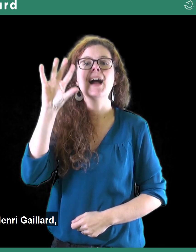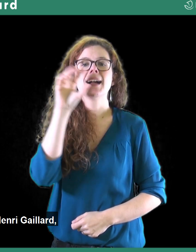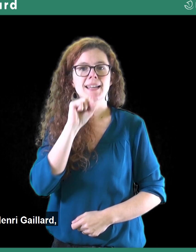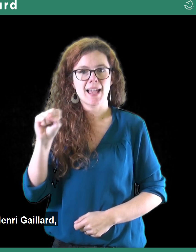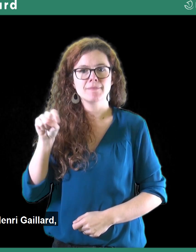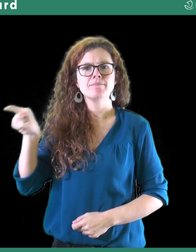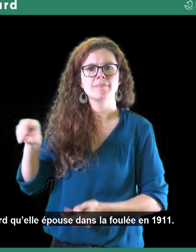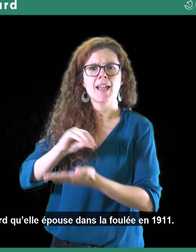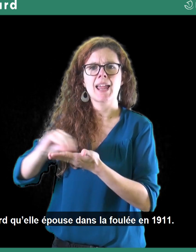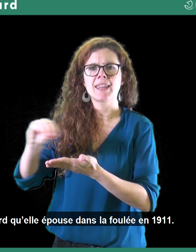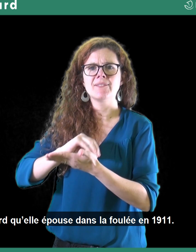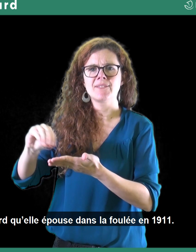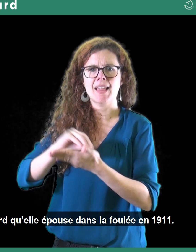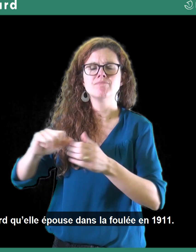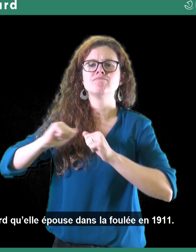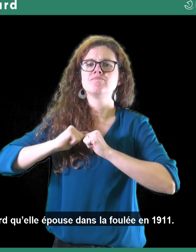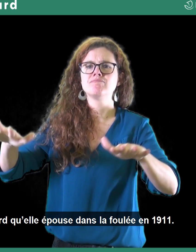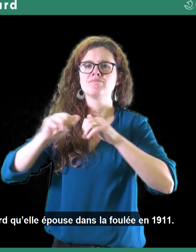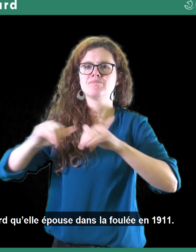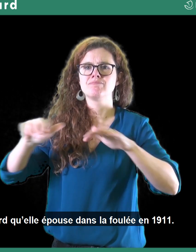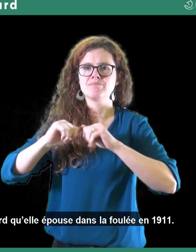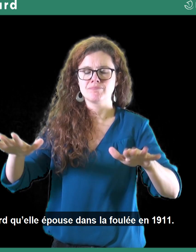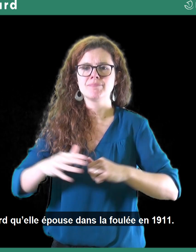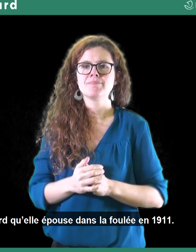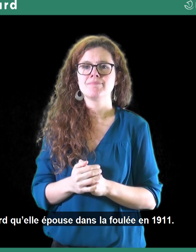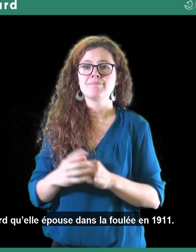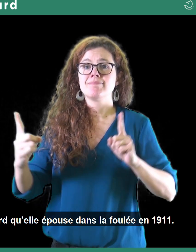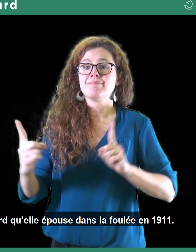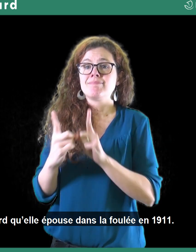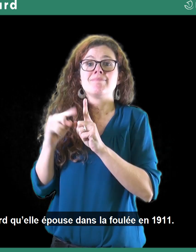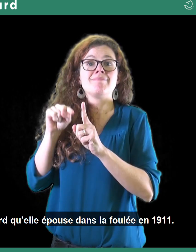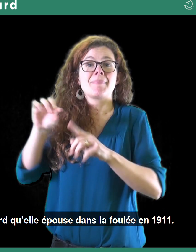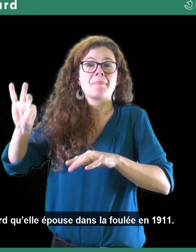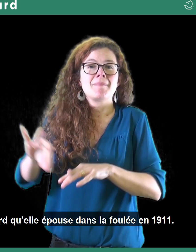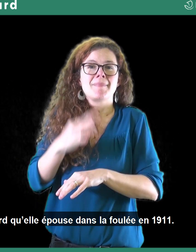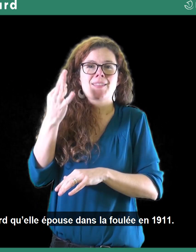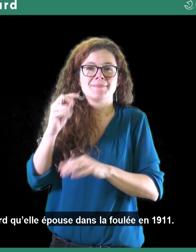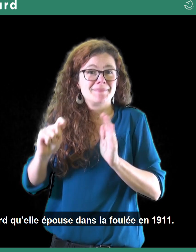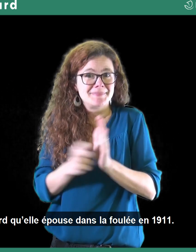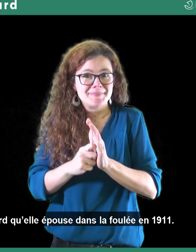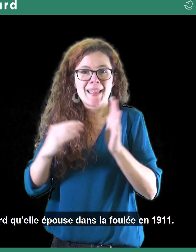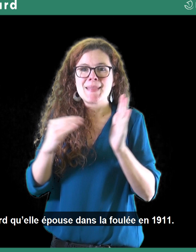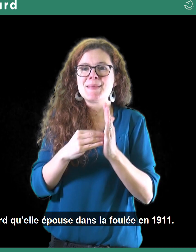un écrivain et publiciste sourd qu'elle épouse dans la foulée en 1911.